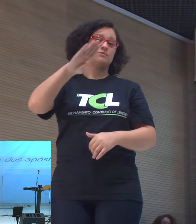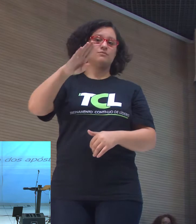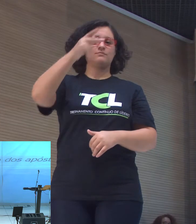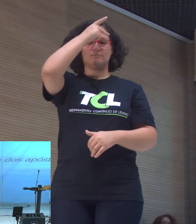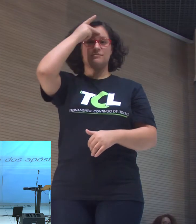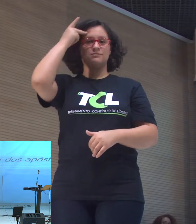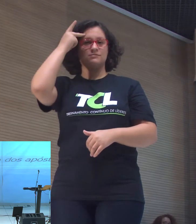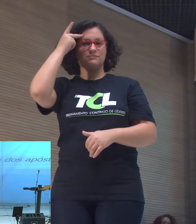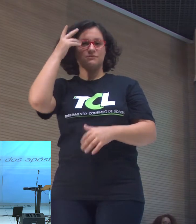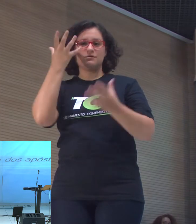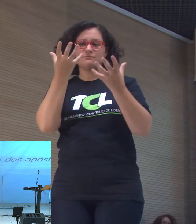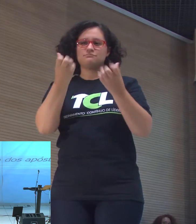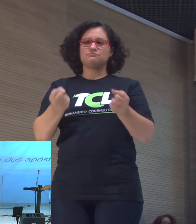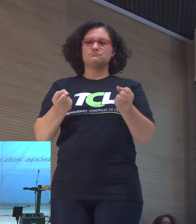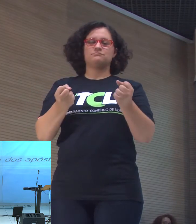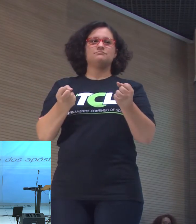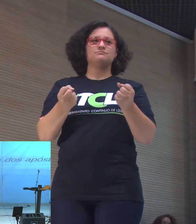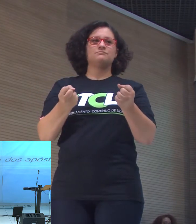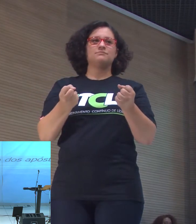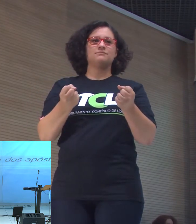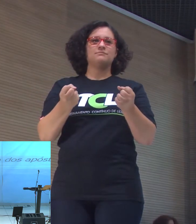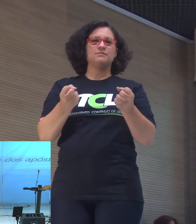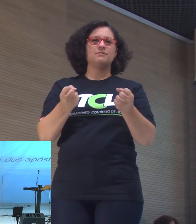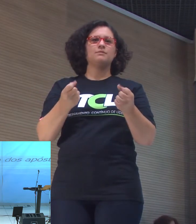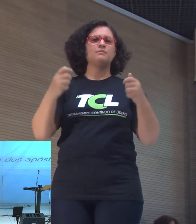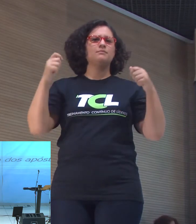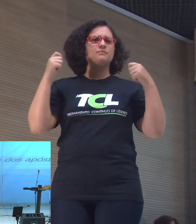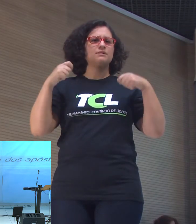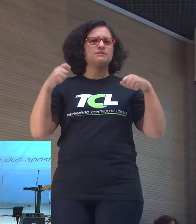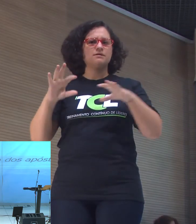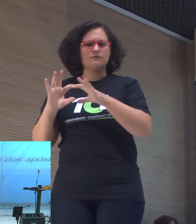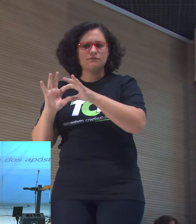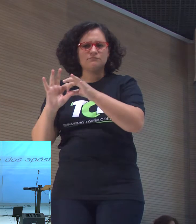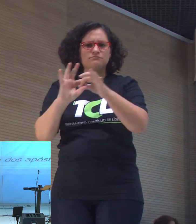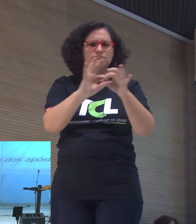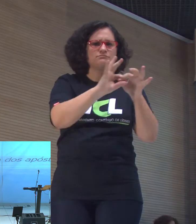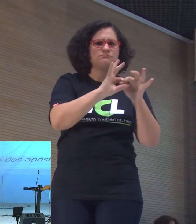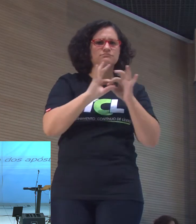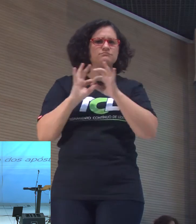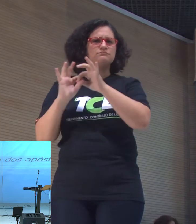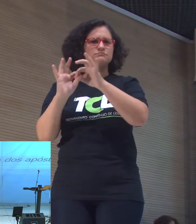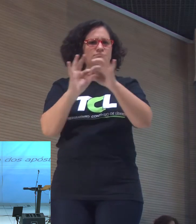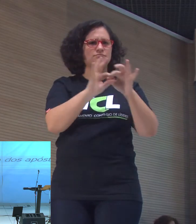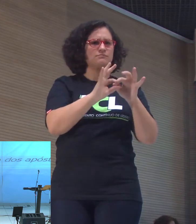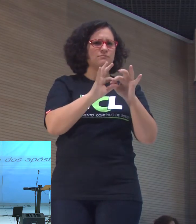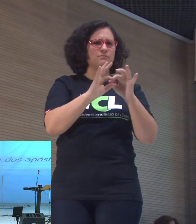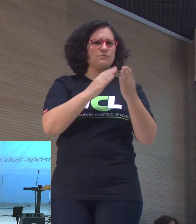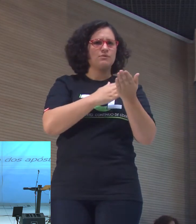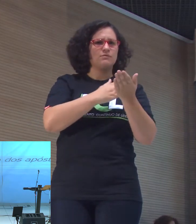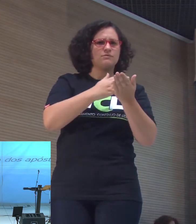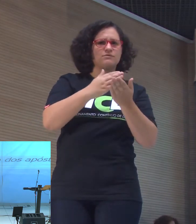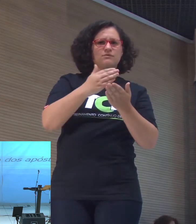E eles tinham que preservar essa unidade. Eles, 120 unidade,